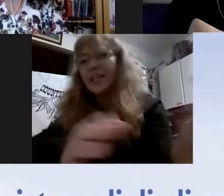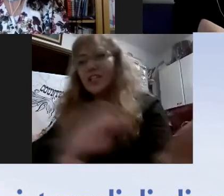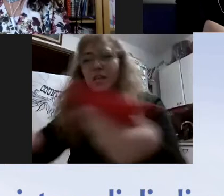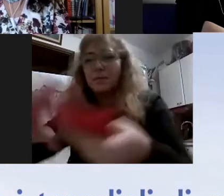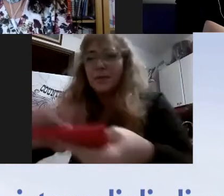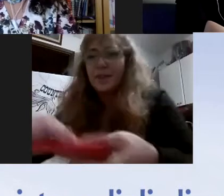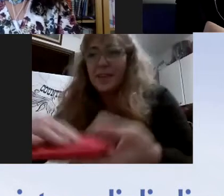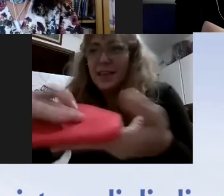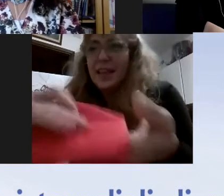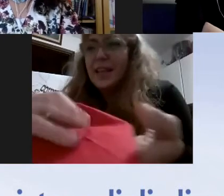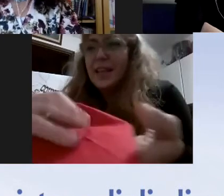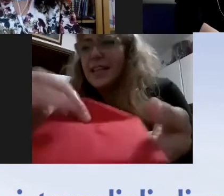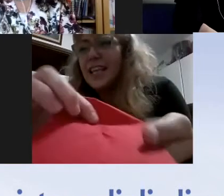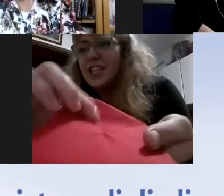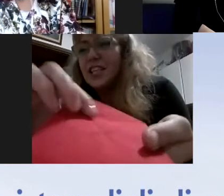parte liscia,